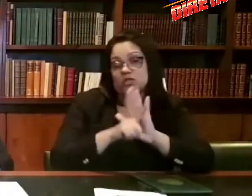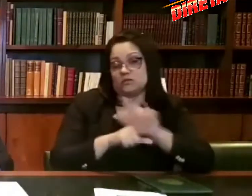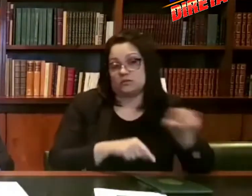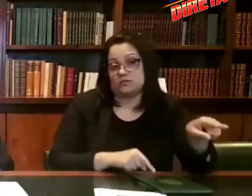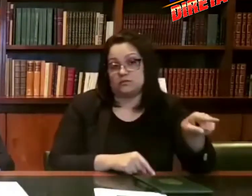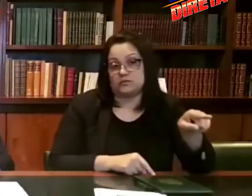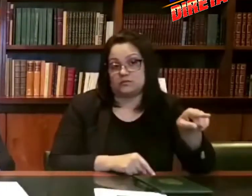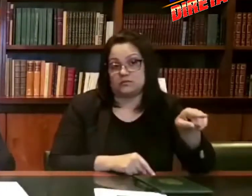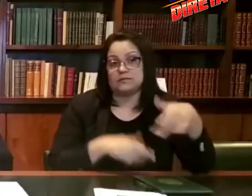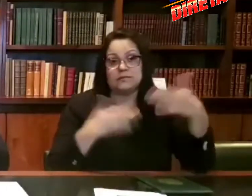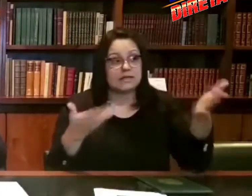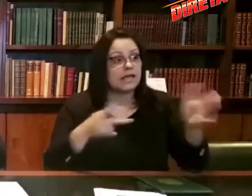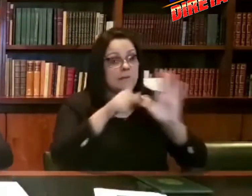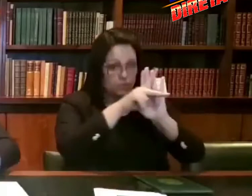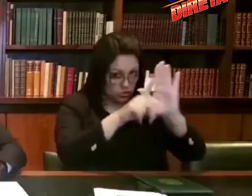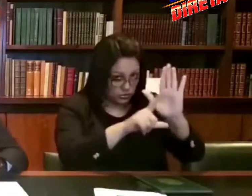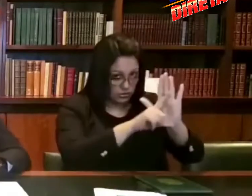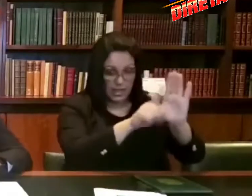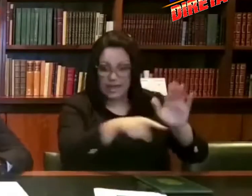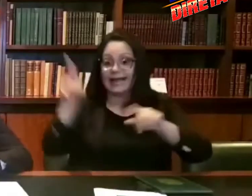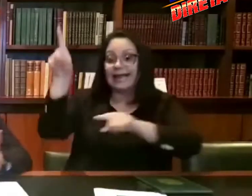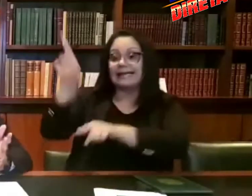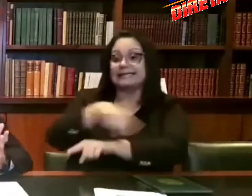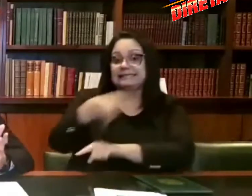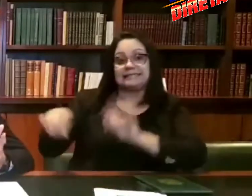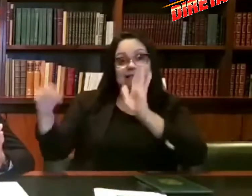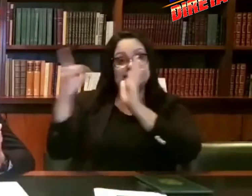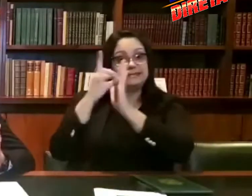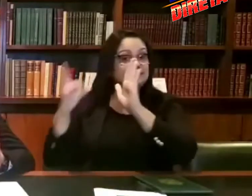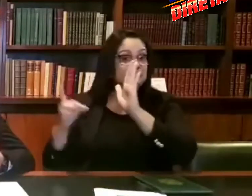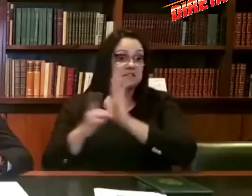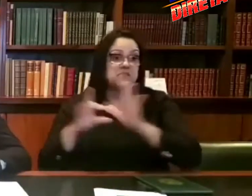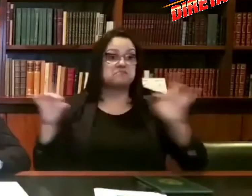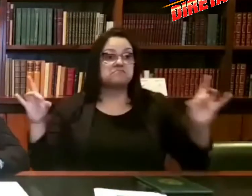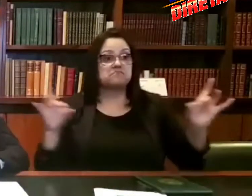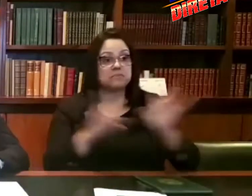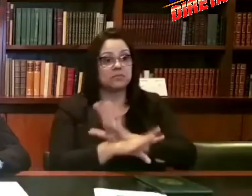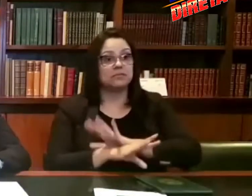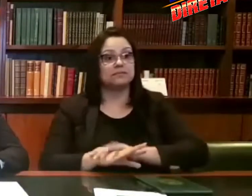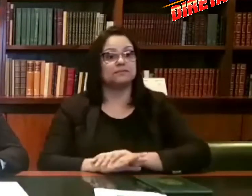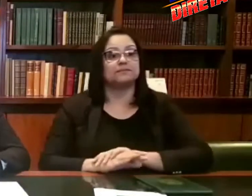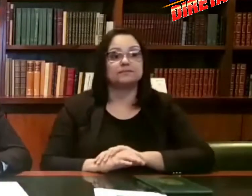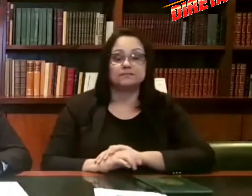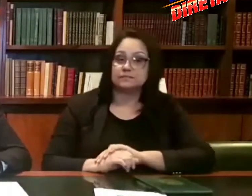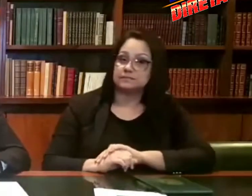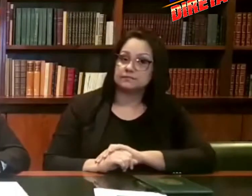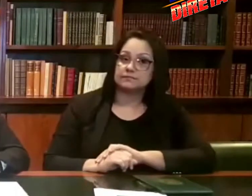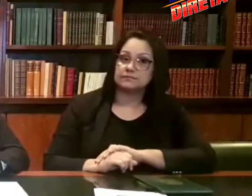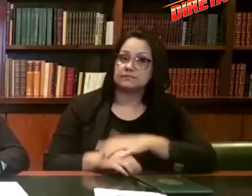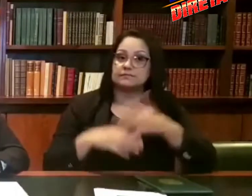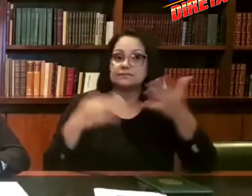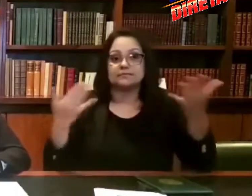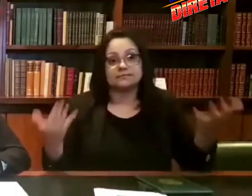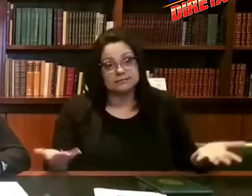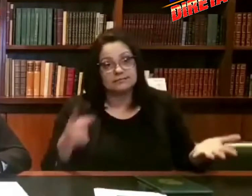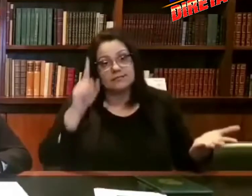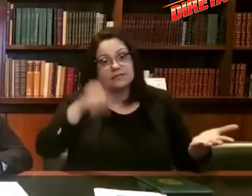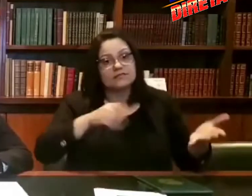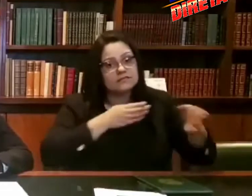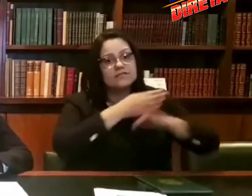efeito, né, o nosso decreto. E está resolvido o assunto. Ou então, vá na